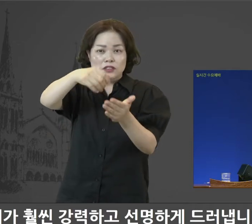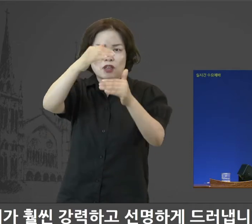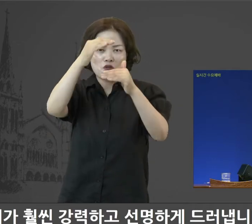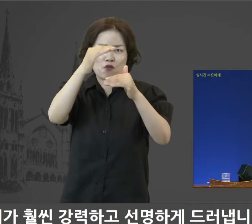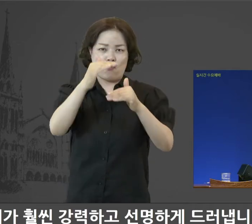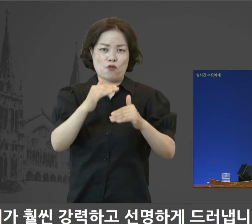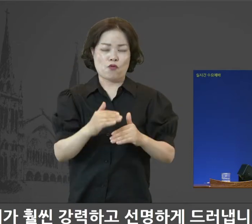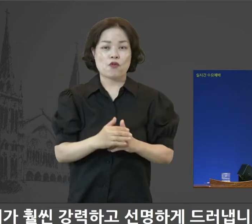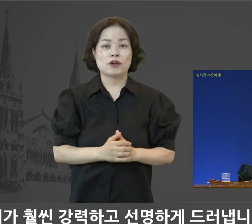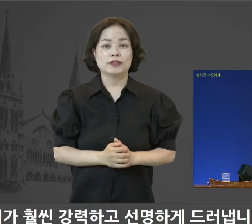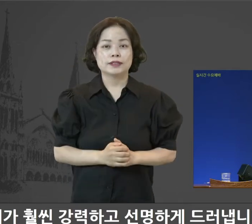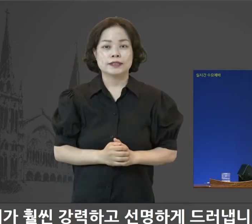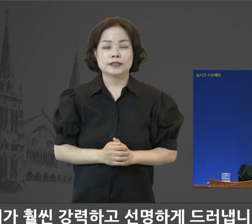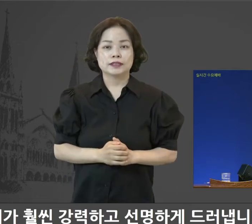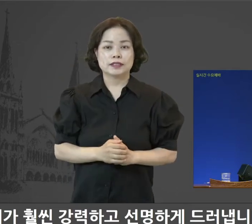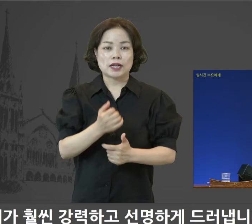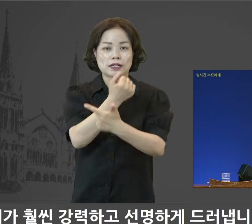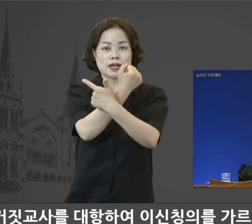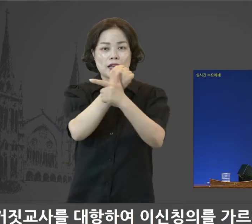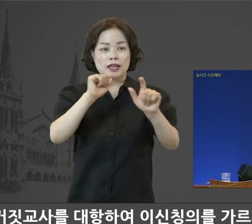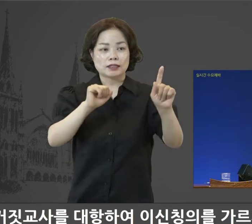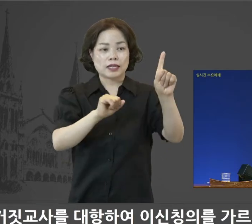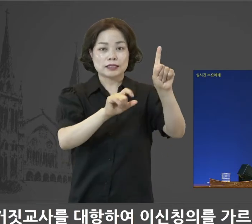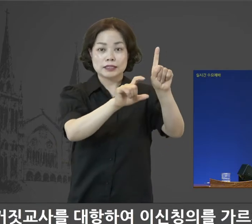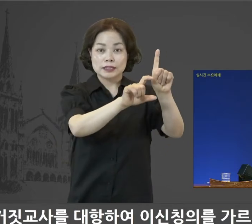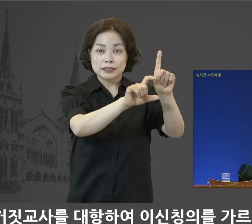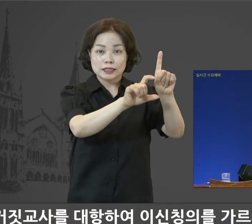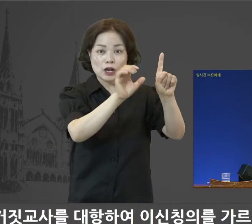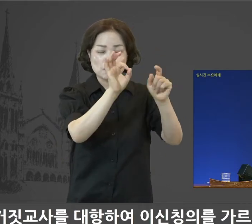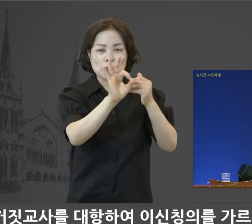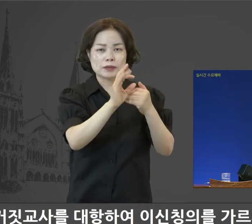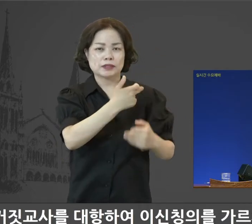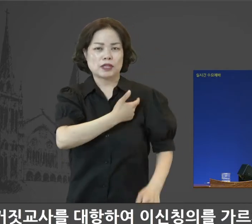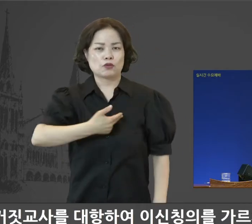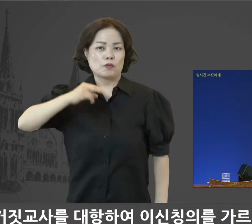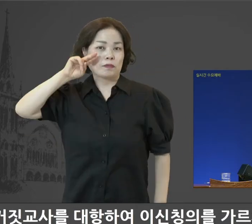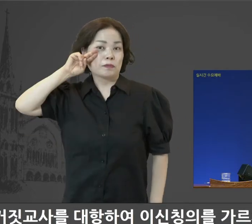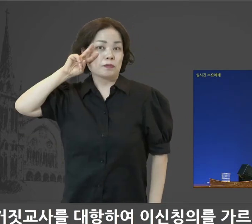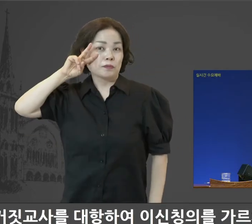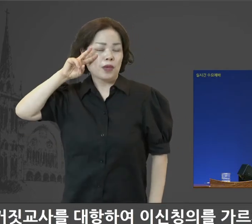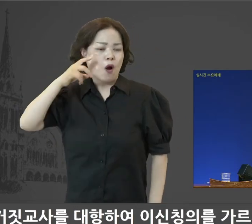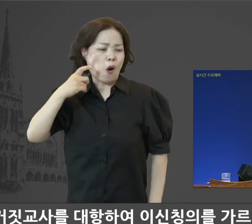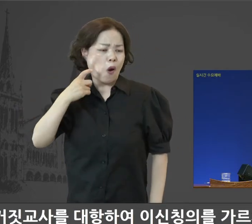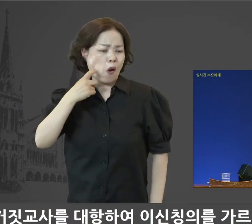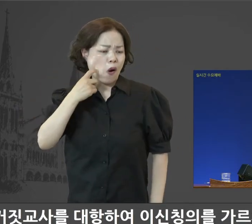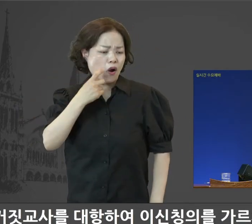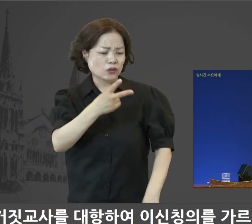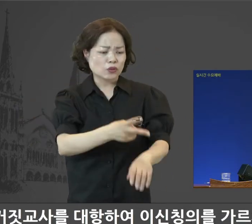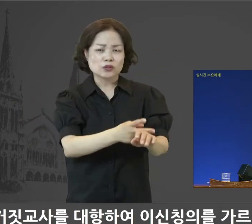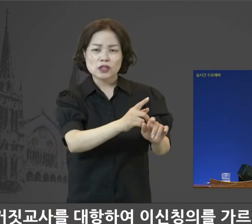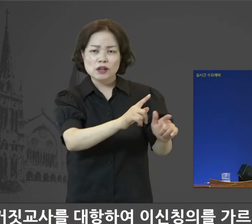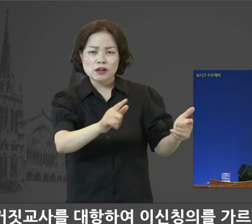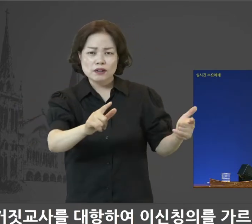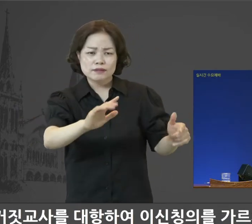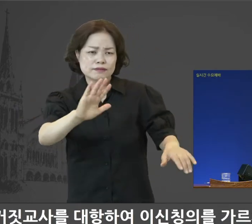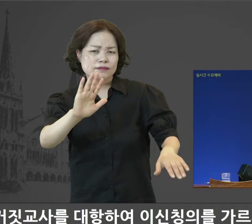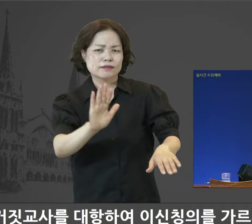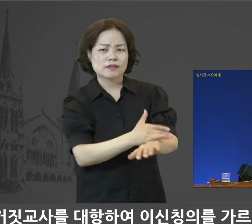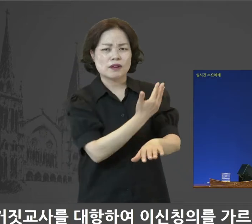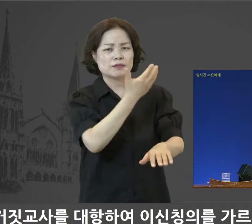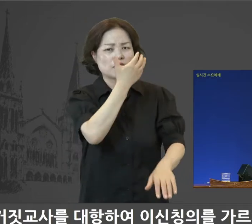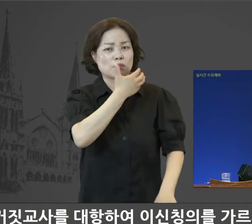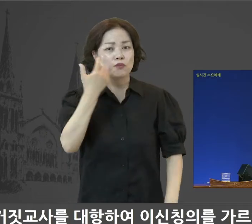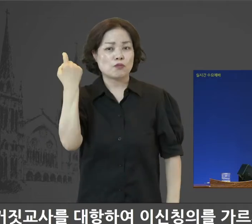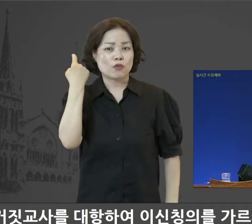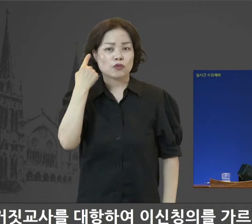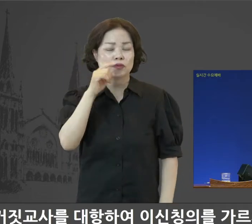것이죠. 갈라디아서 1장에 보면 사도 바울이 거짓 교사들이 왜곡한 복음,